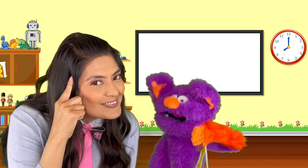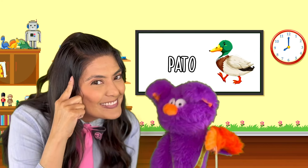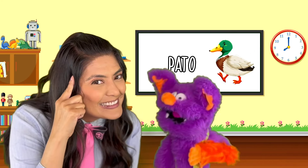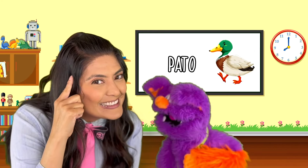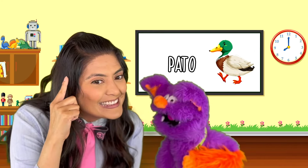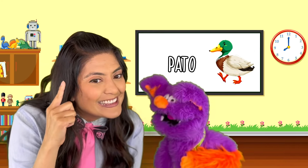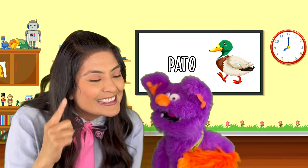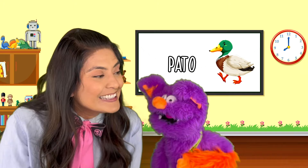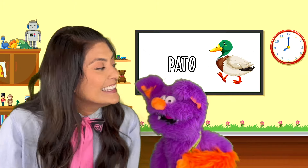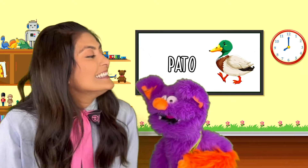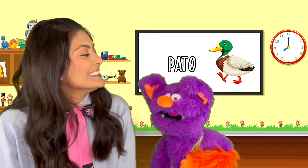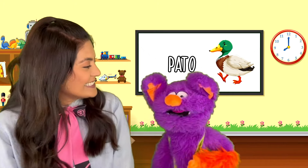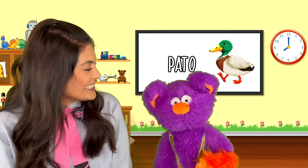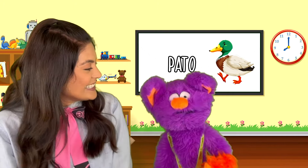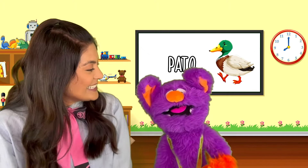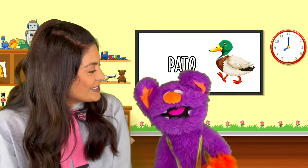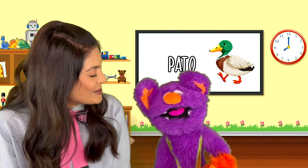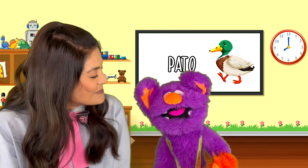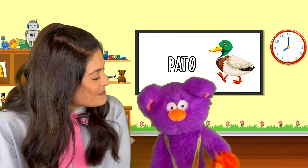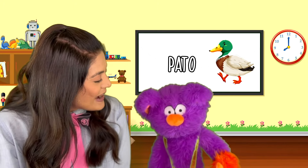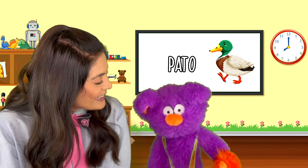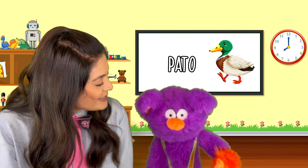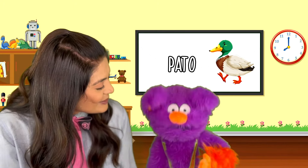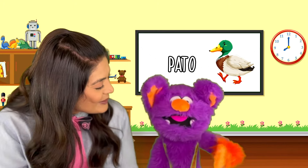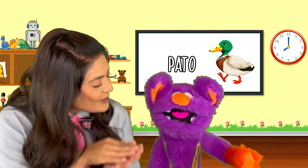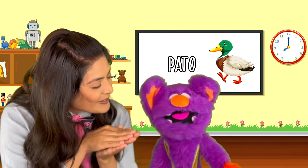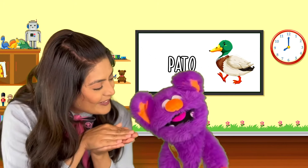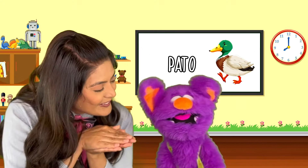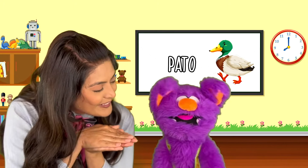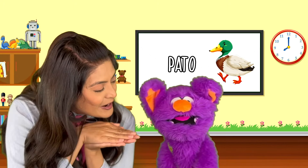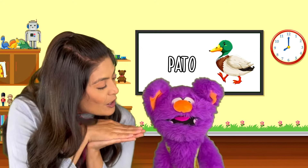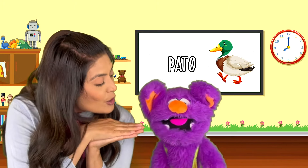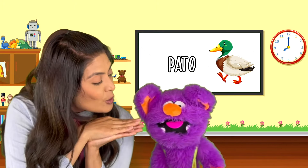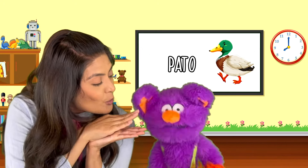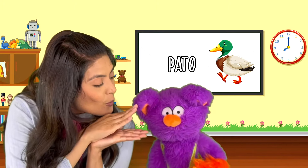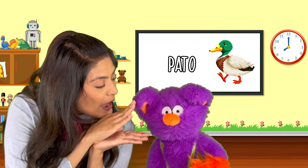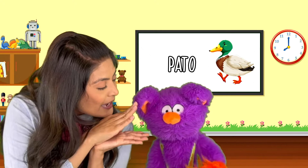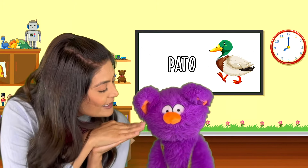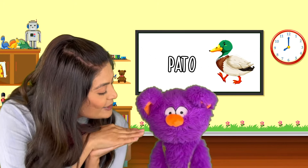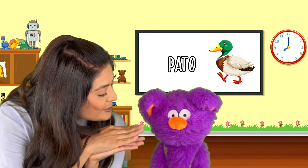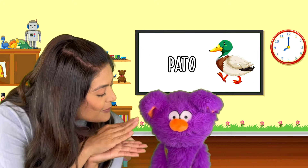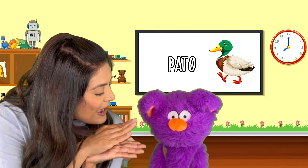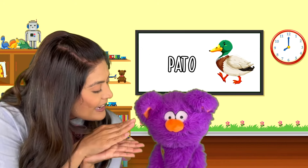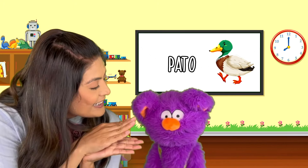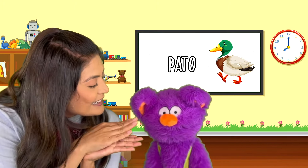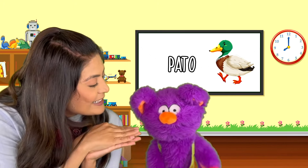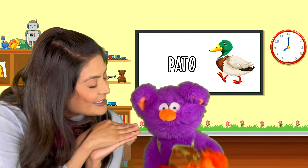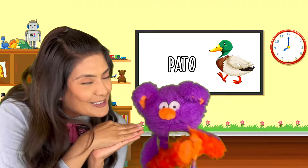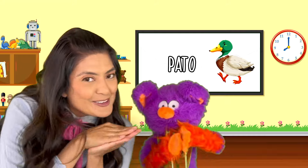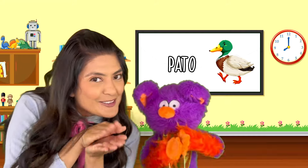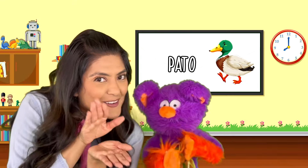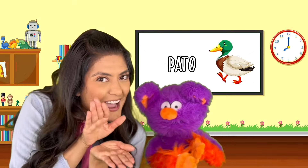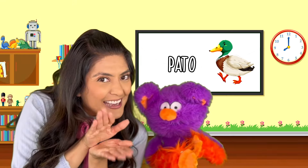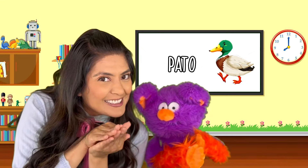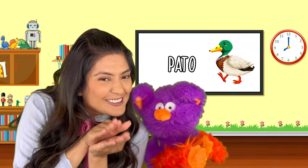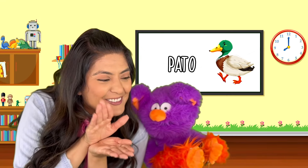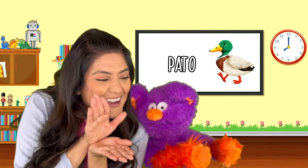¡Un pato! ¡Sí, un pato! ¡Un pato! ¡Cuac, cuac! ¡Cuac,